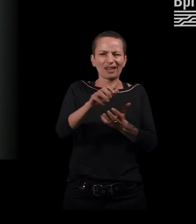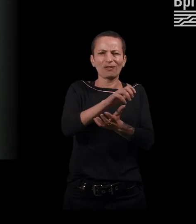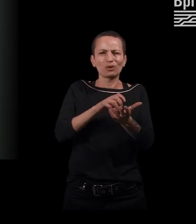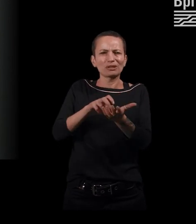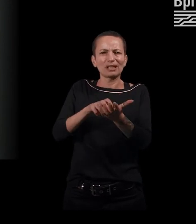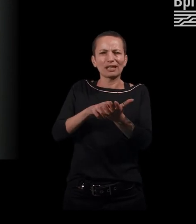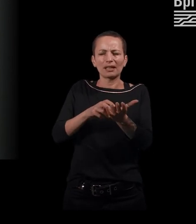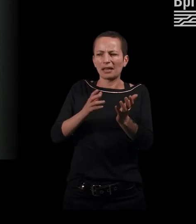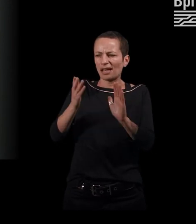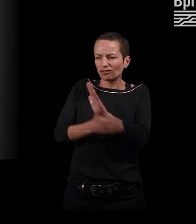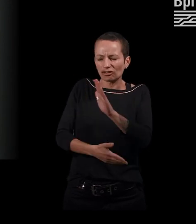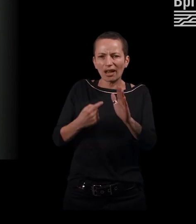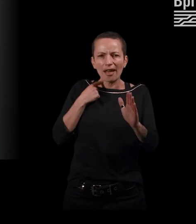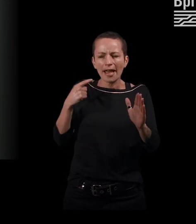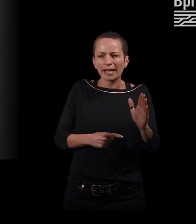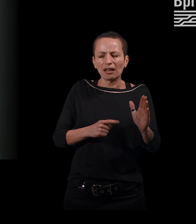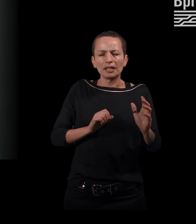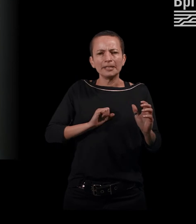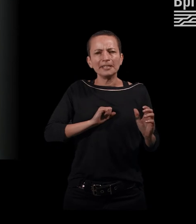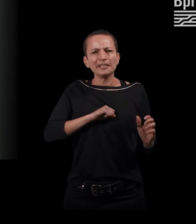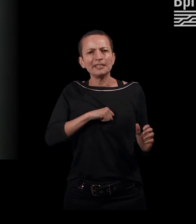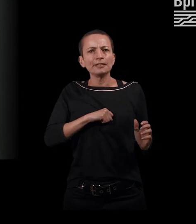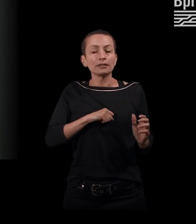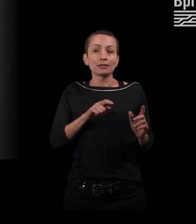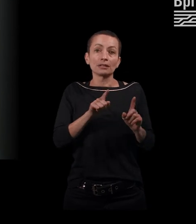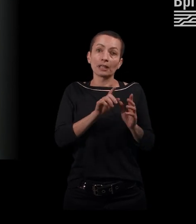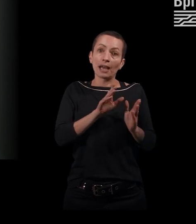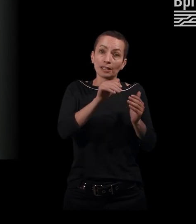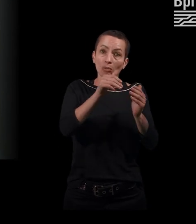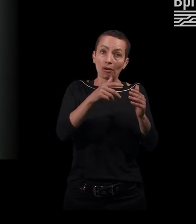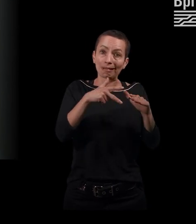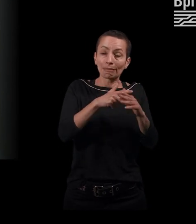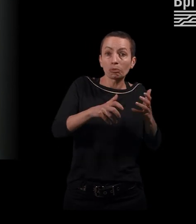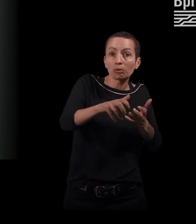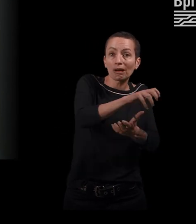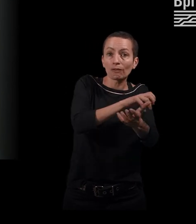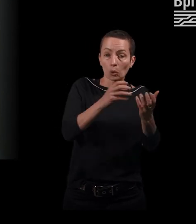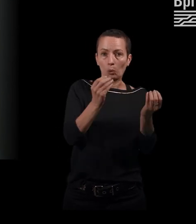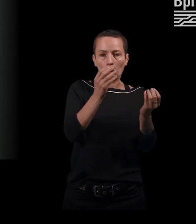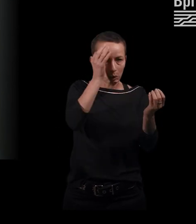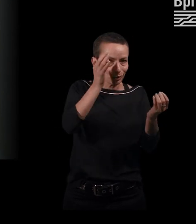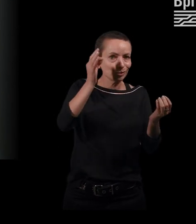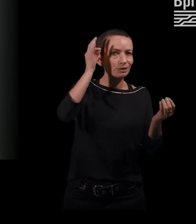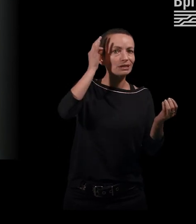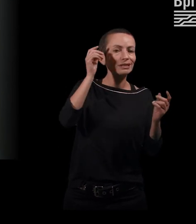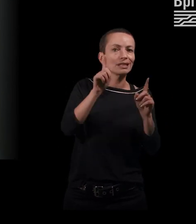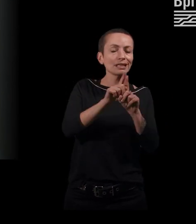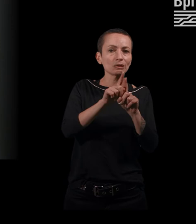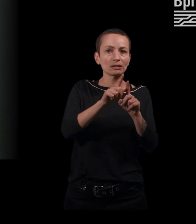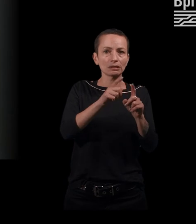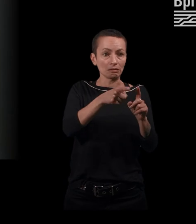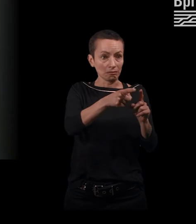syrienne, l'espoir du début de la révolution en Tunisie et l'horreur de son